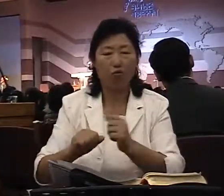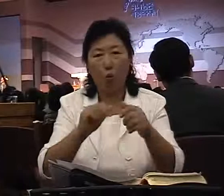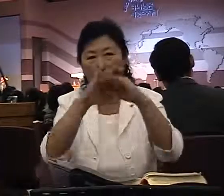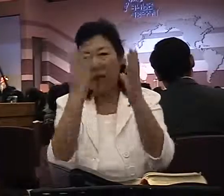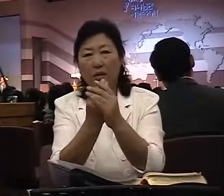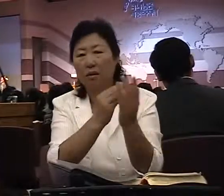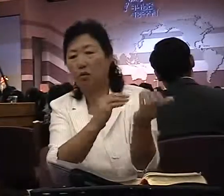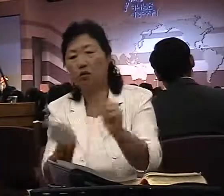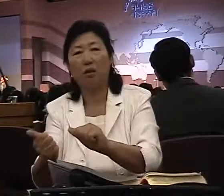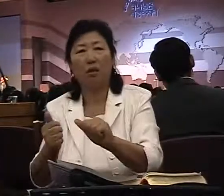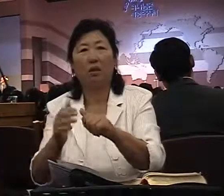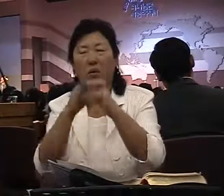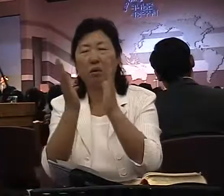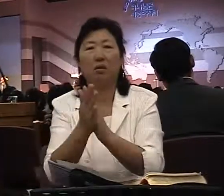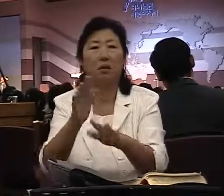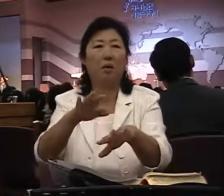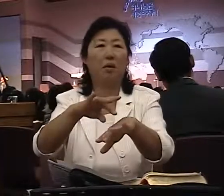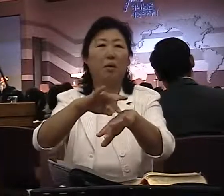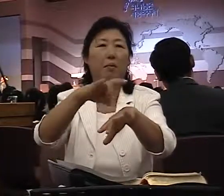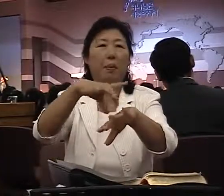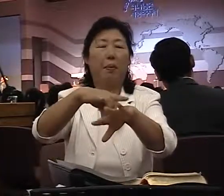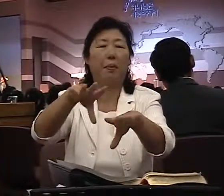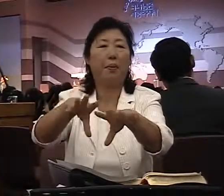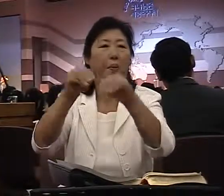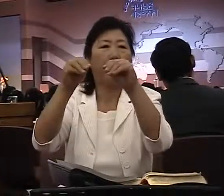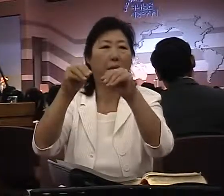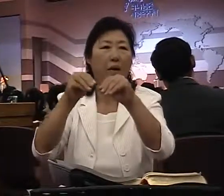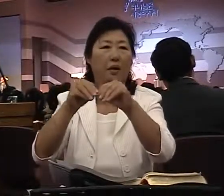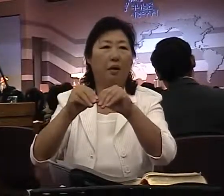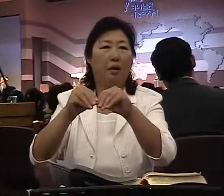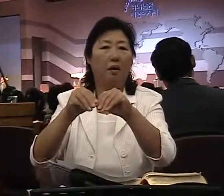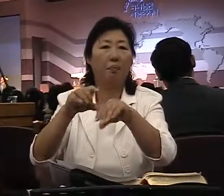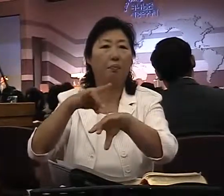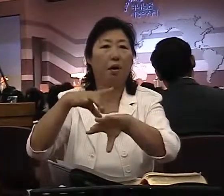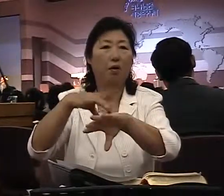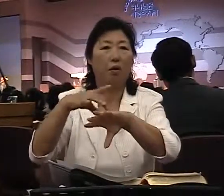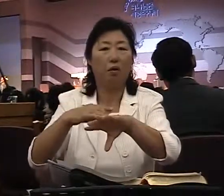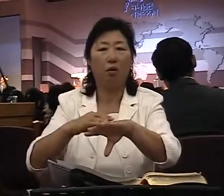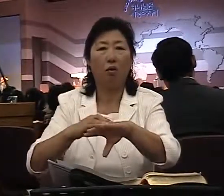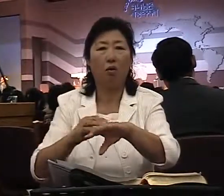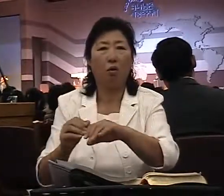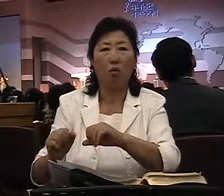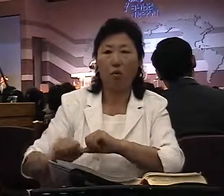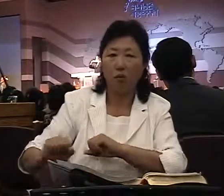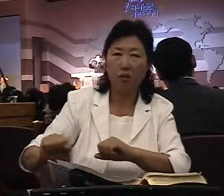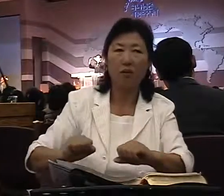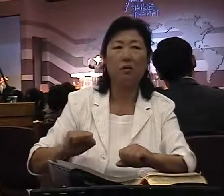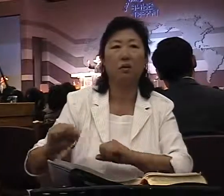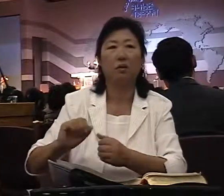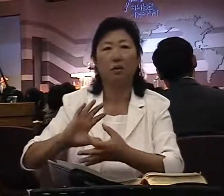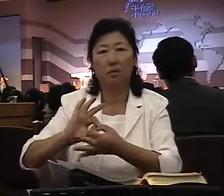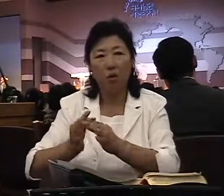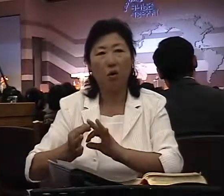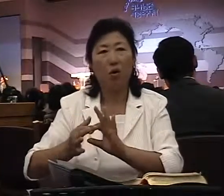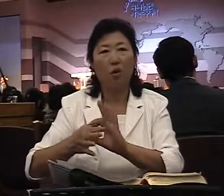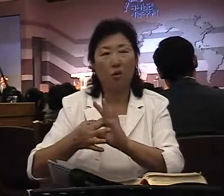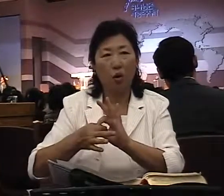완전히 말라 빠져 있는 뼈들이 움직이며 서로 연락하여 그 위에 근육과 살이